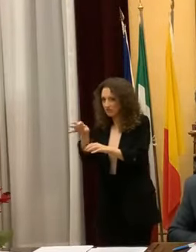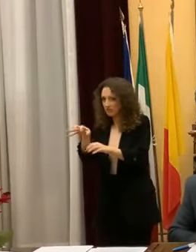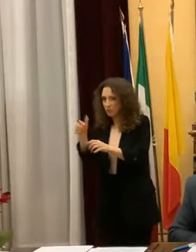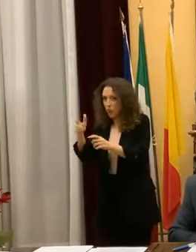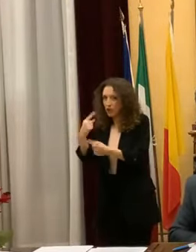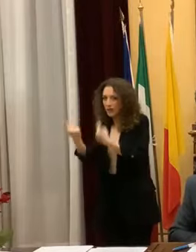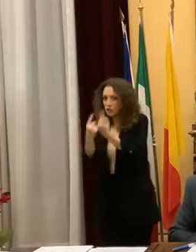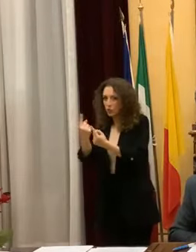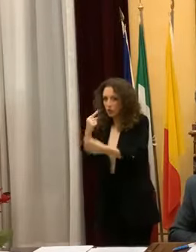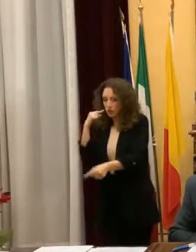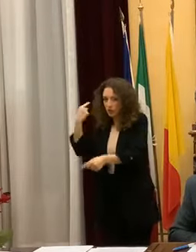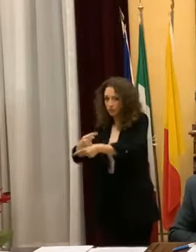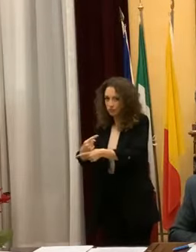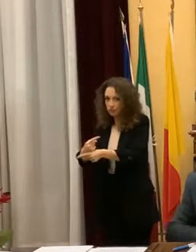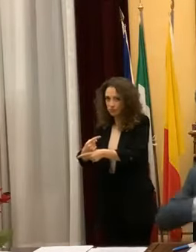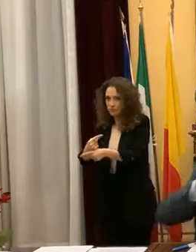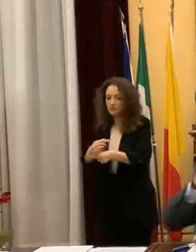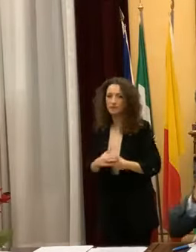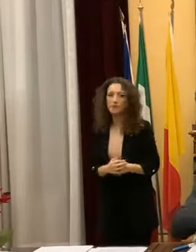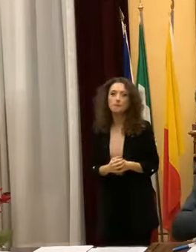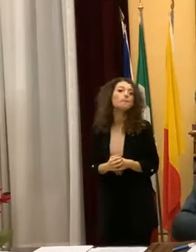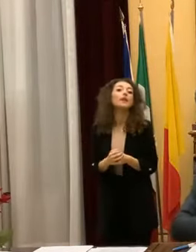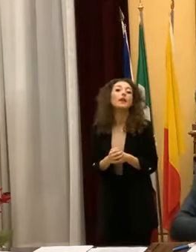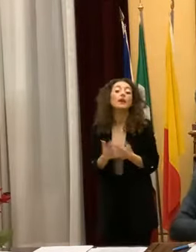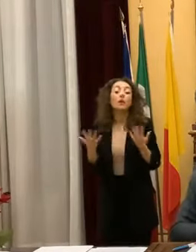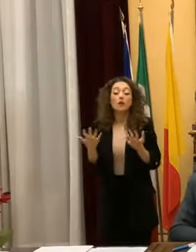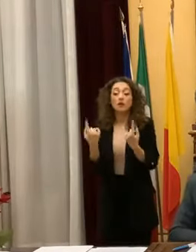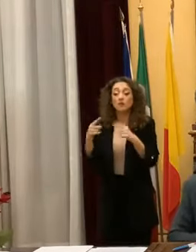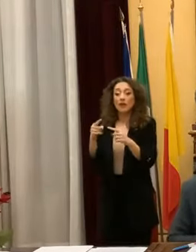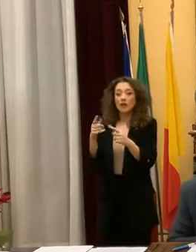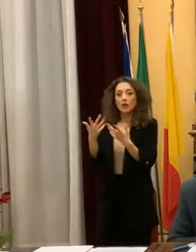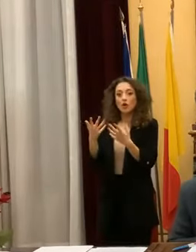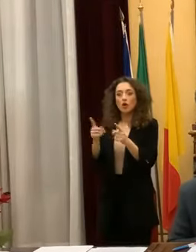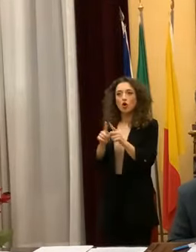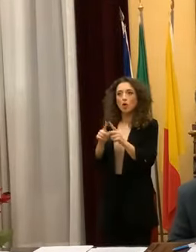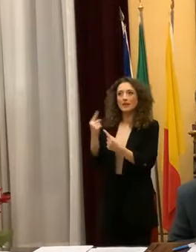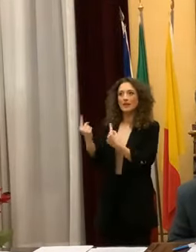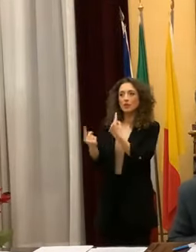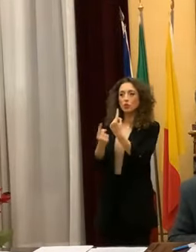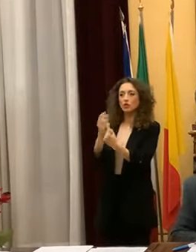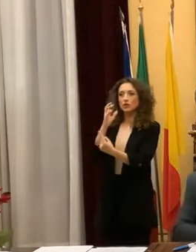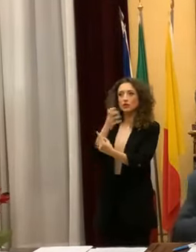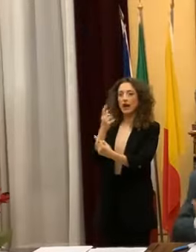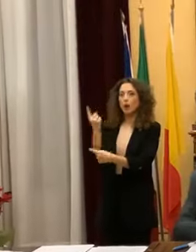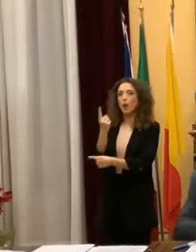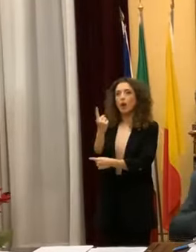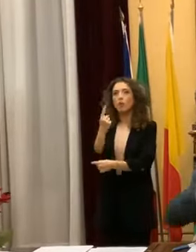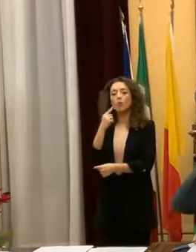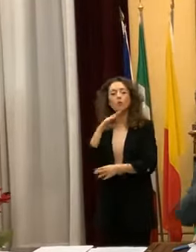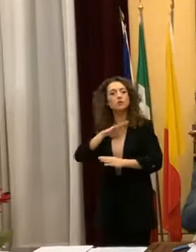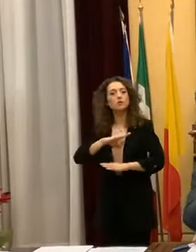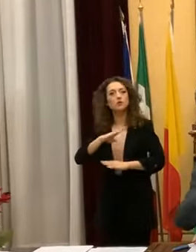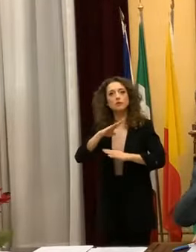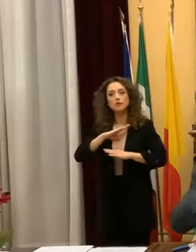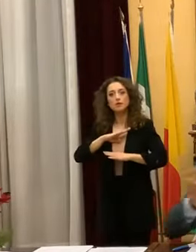Vedete, quando in questi meccanismi strani qualcuno decide di vuotare il sacco,